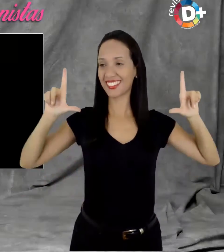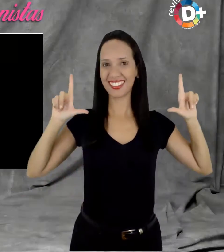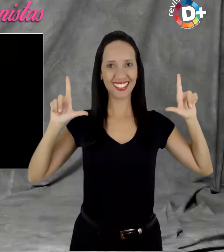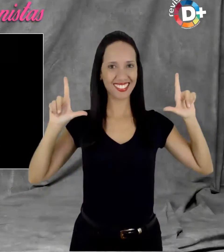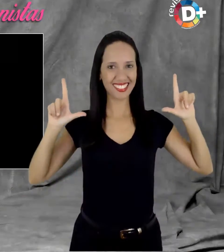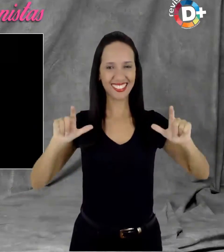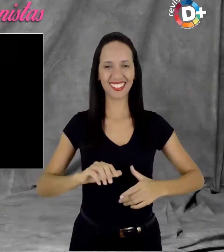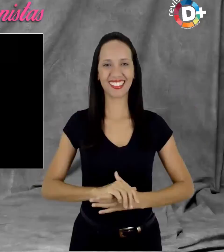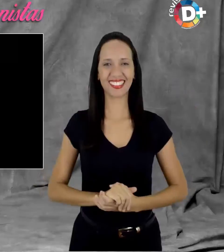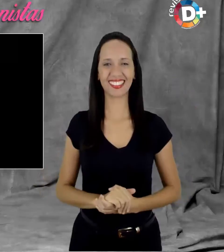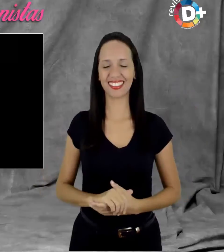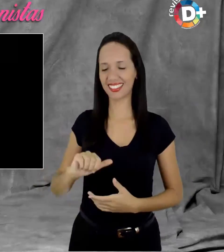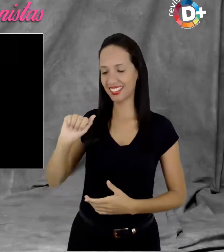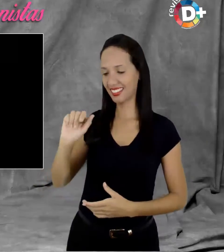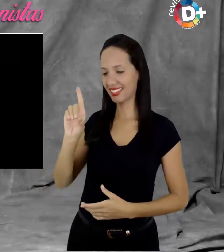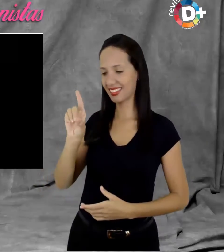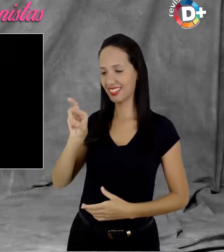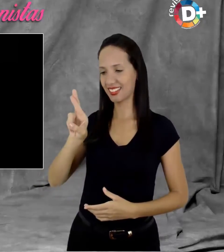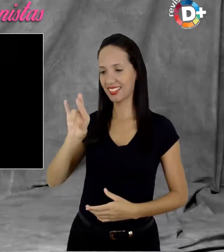Hashtag Somos Todas Protagonistas.